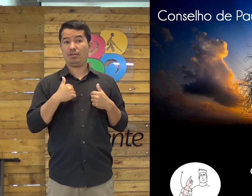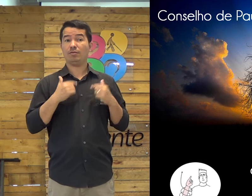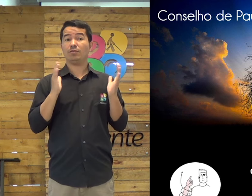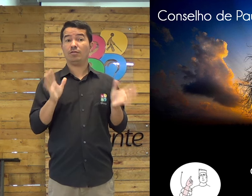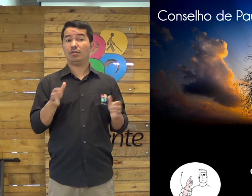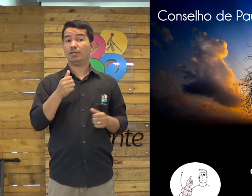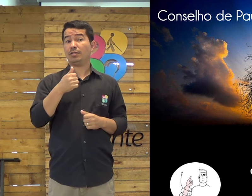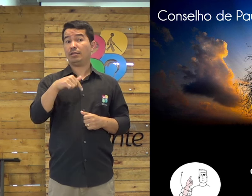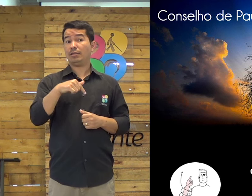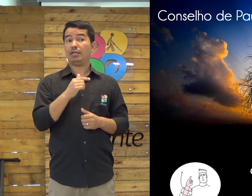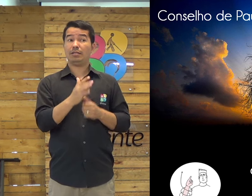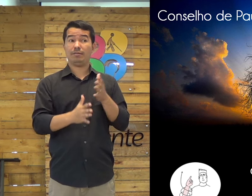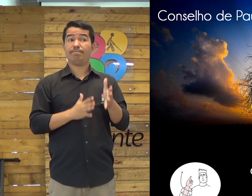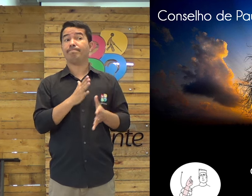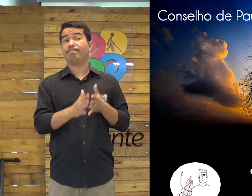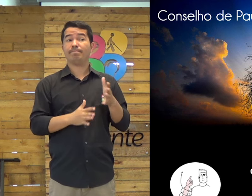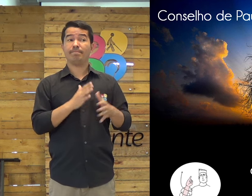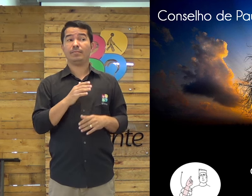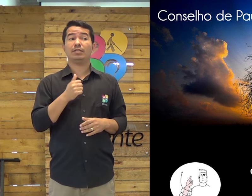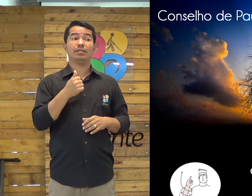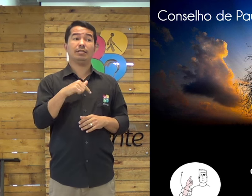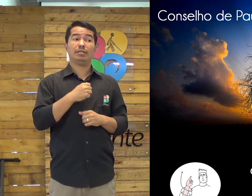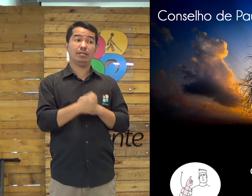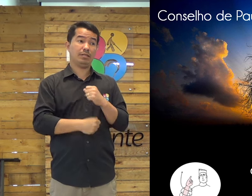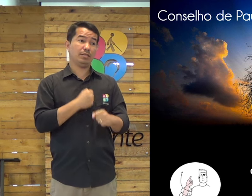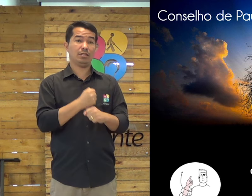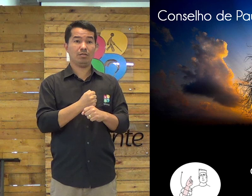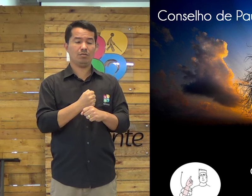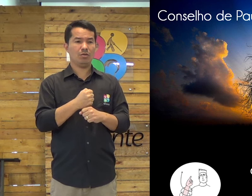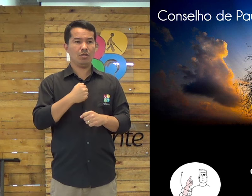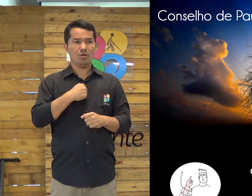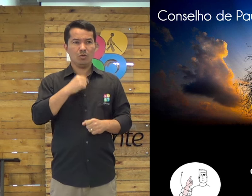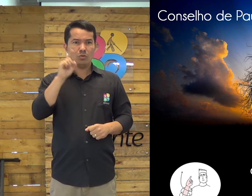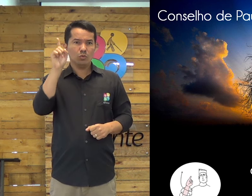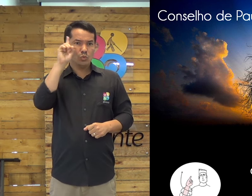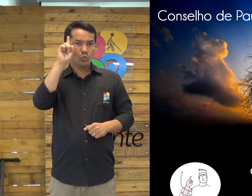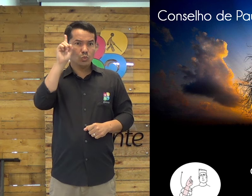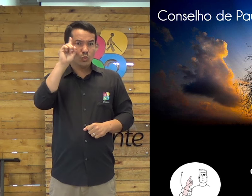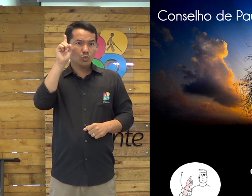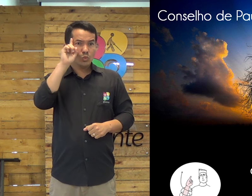Faz 17 anos que eu sei Libras. Venho estudando Libras, né?